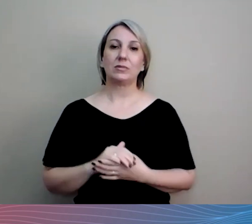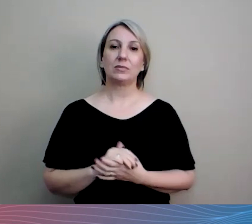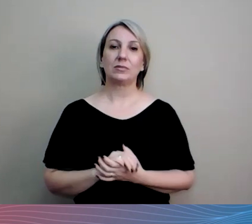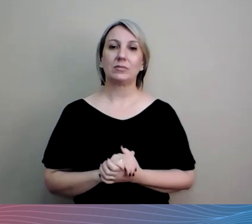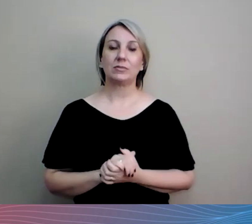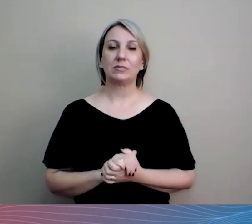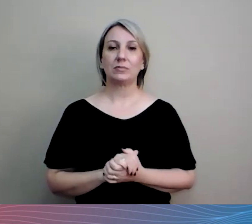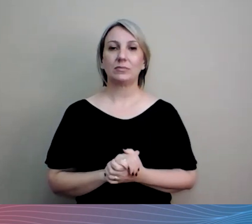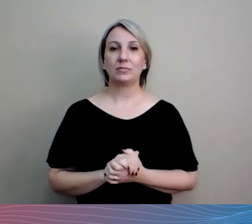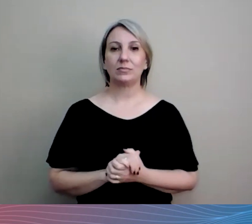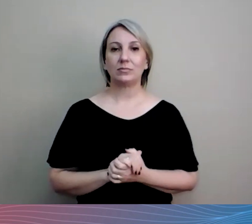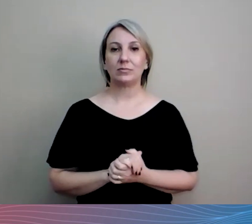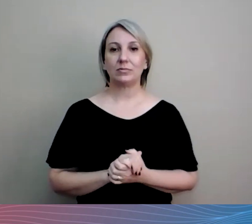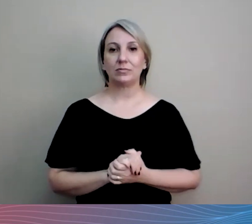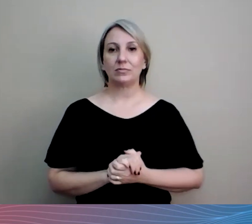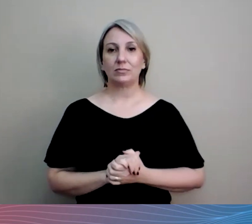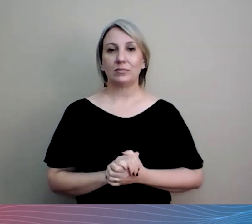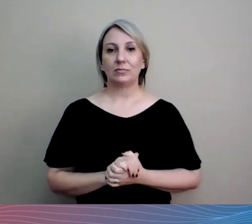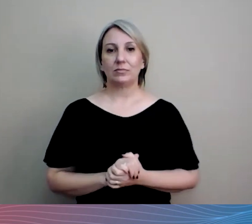Ó Senhor Jesus,